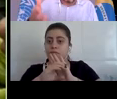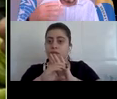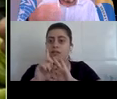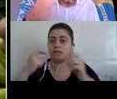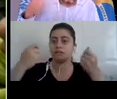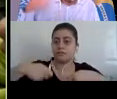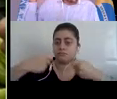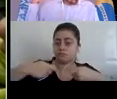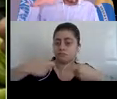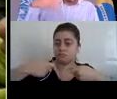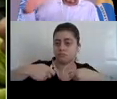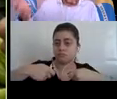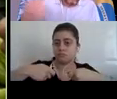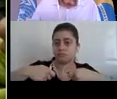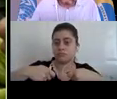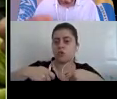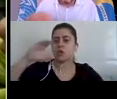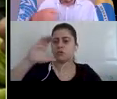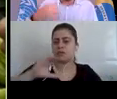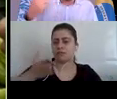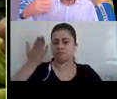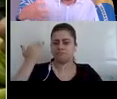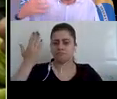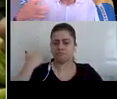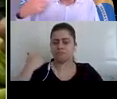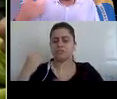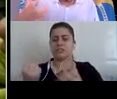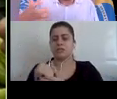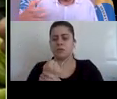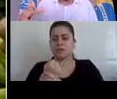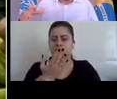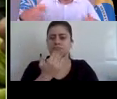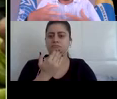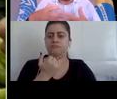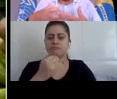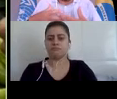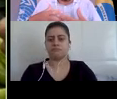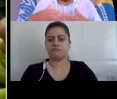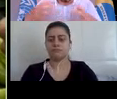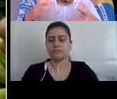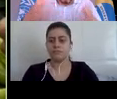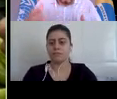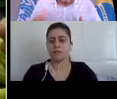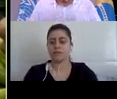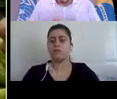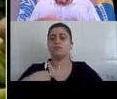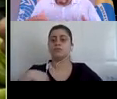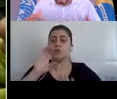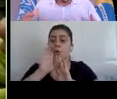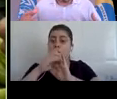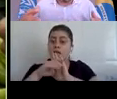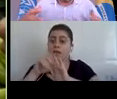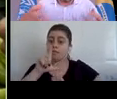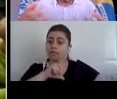de ser os conselhos anteriores de segurança alimentar, mas os conselhos que tenham como objetivo